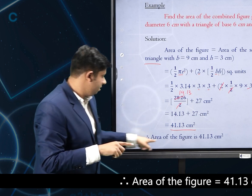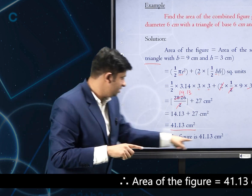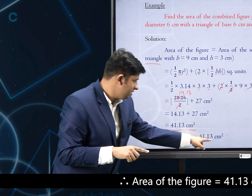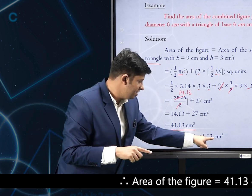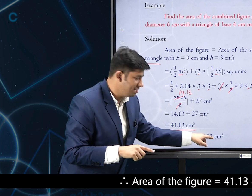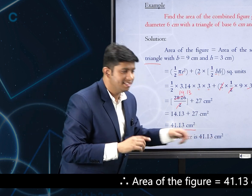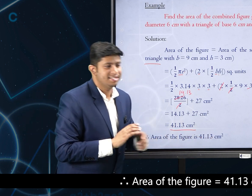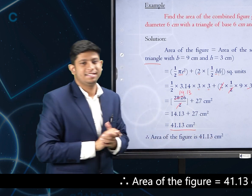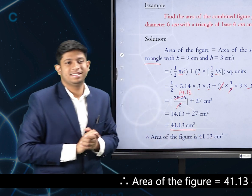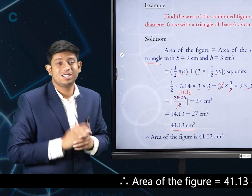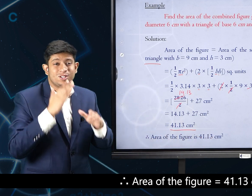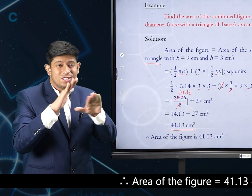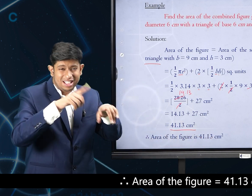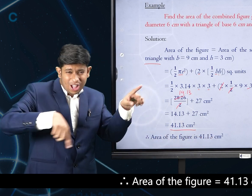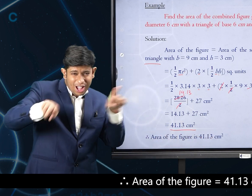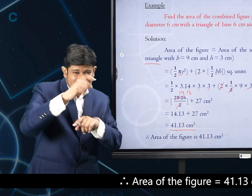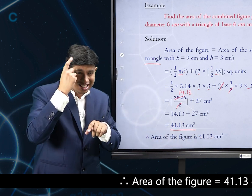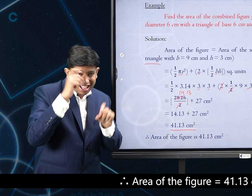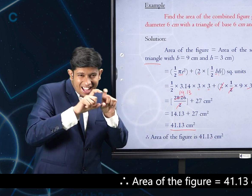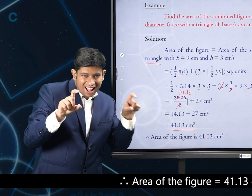41.13 సెంటీమీటర్ స్క్వేర్.